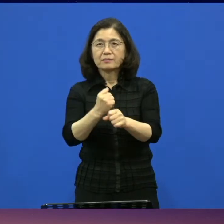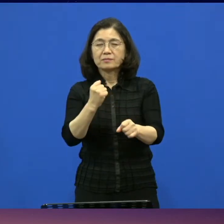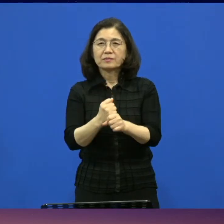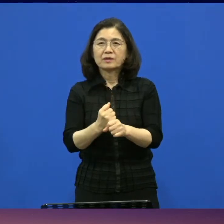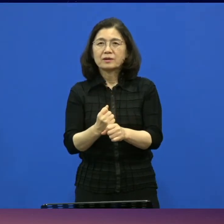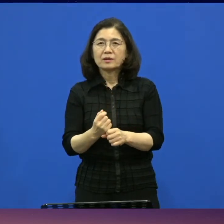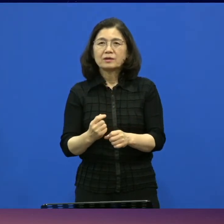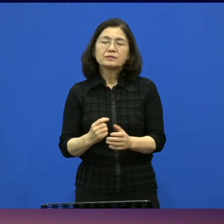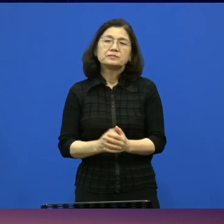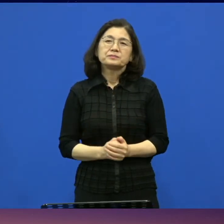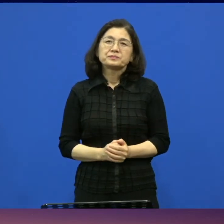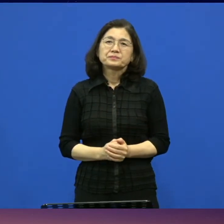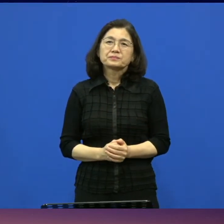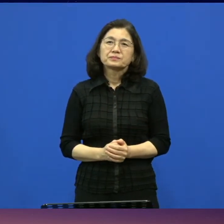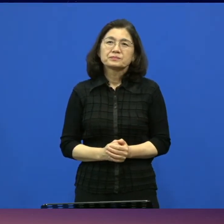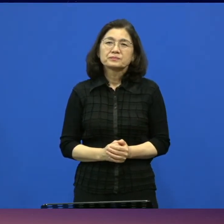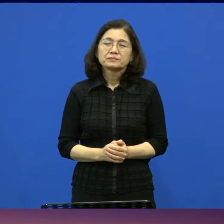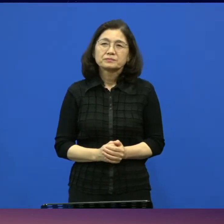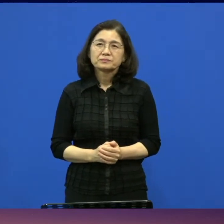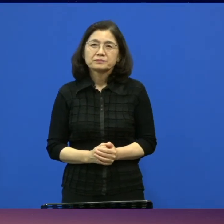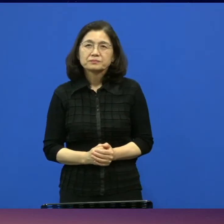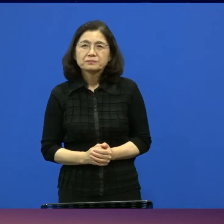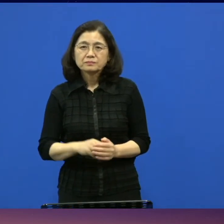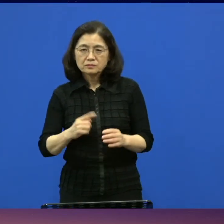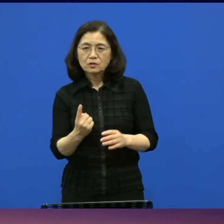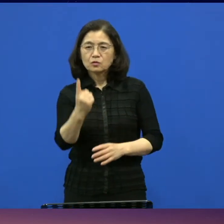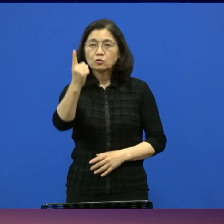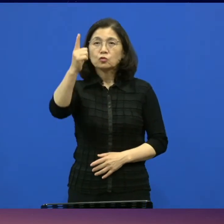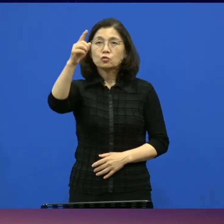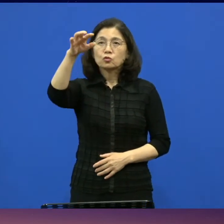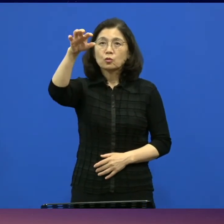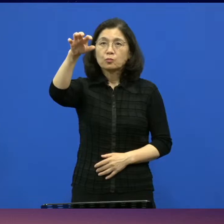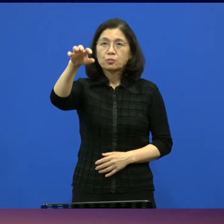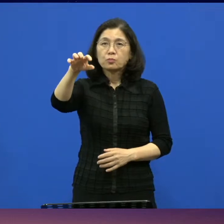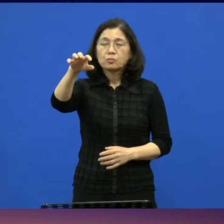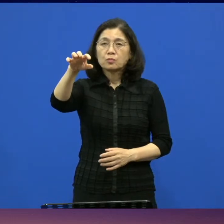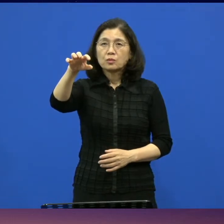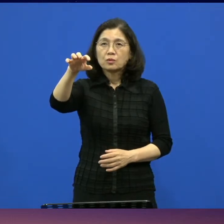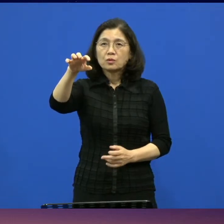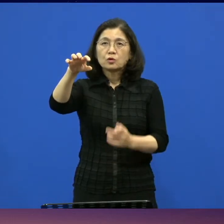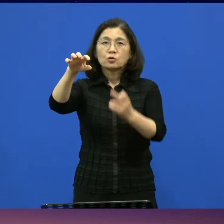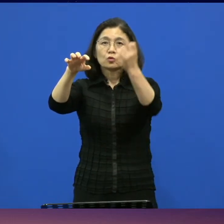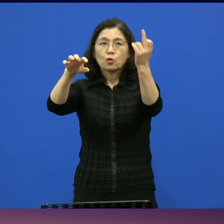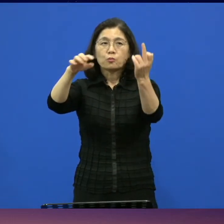어디예요? 히브리적 개념으로 이 높은 곳은 우상을 섬기는 산당에 있는 곳이에요.